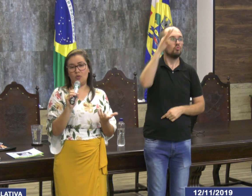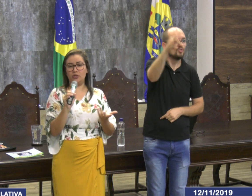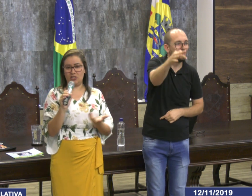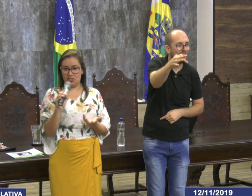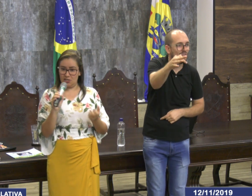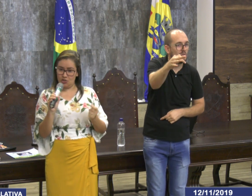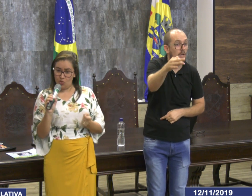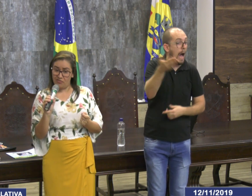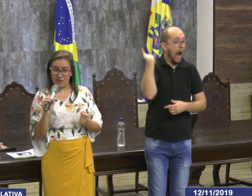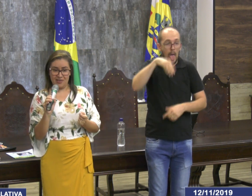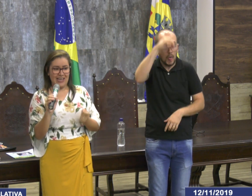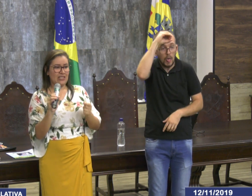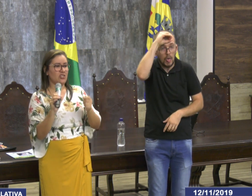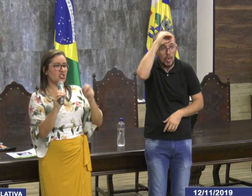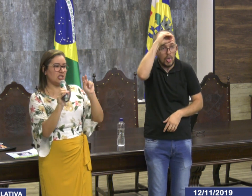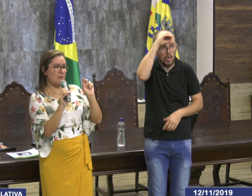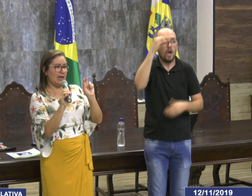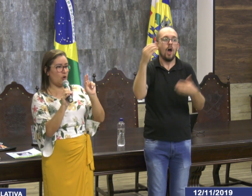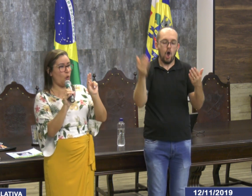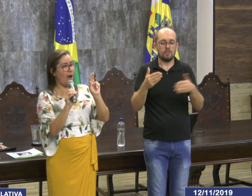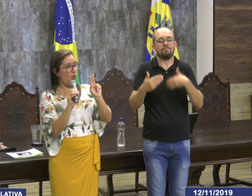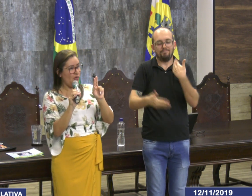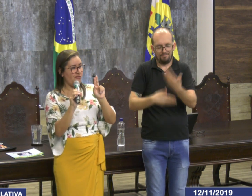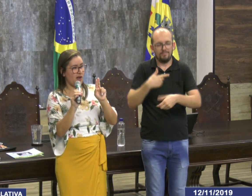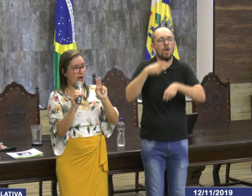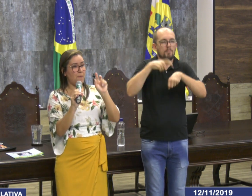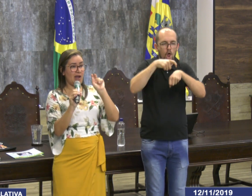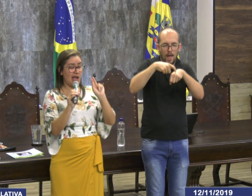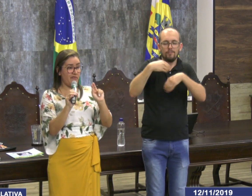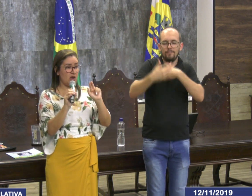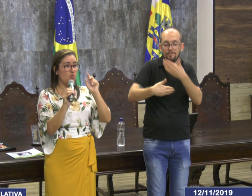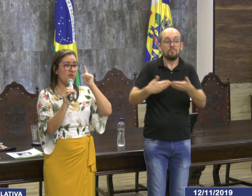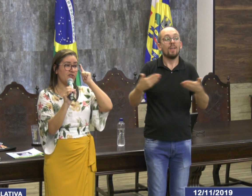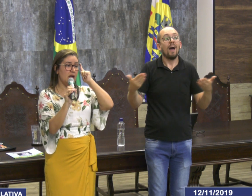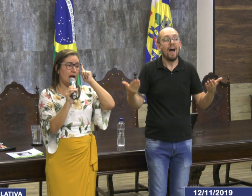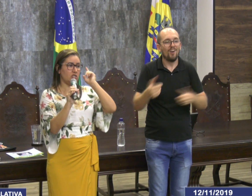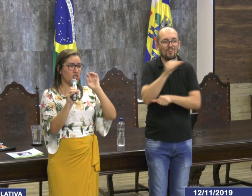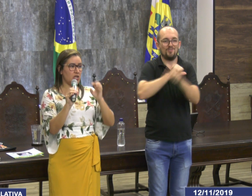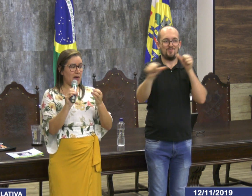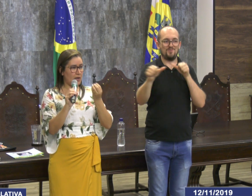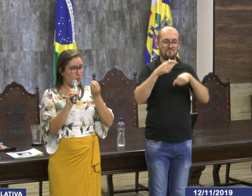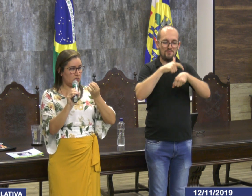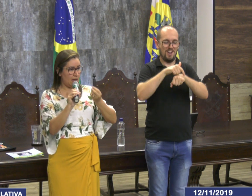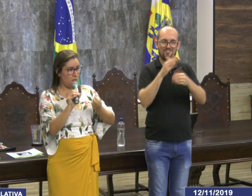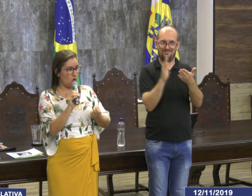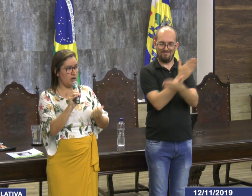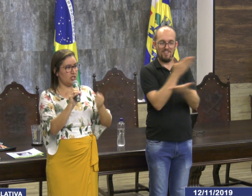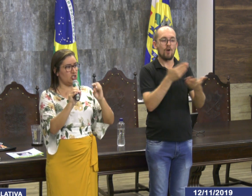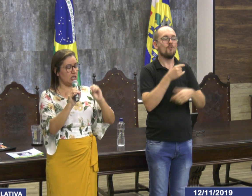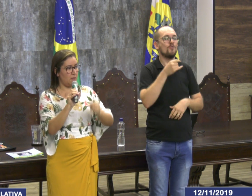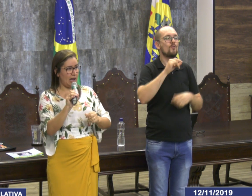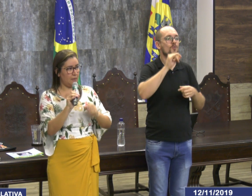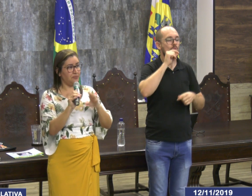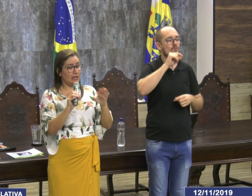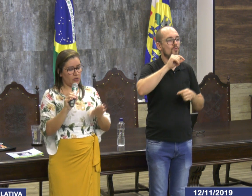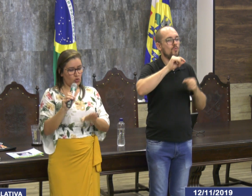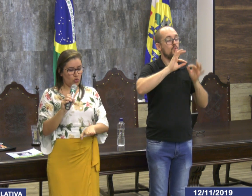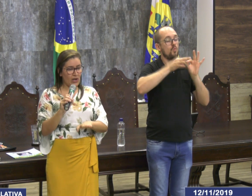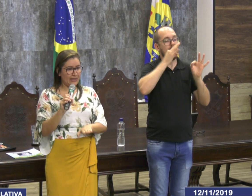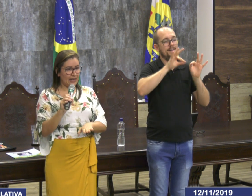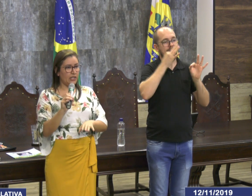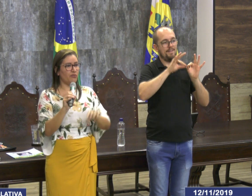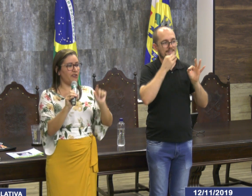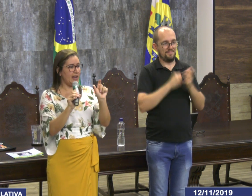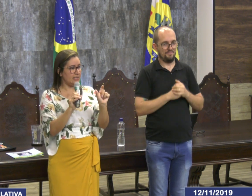gente comprou gelatina de uva. Então, a gente trabalha com a uva, a palavra uva, a gente trabalha com o sabor, a gente trabalha